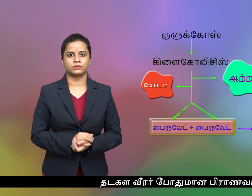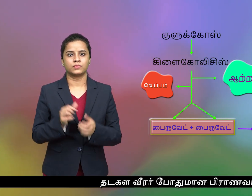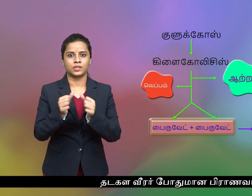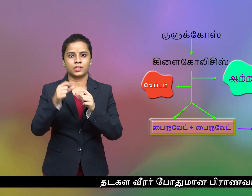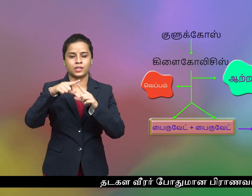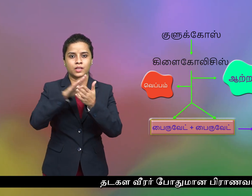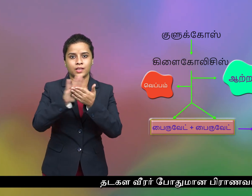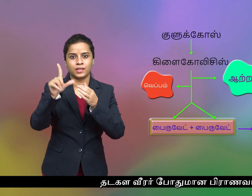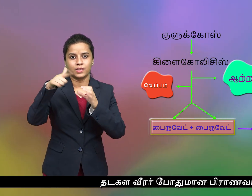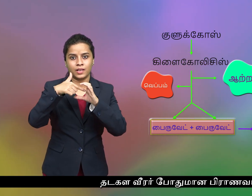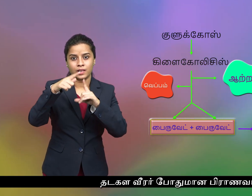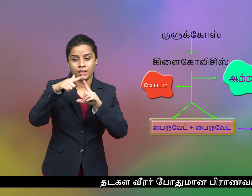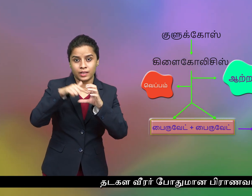தடகள வீரர் போதுமான பிராணவாயு